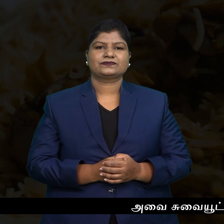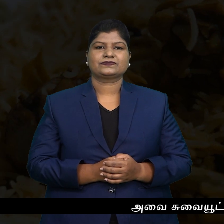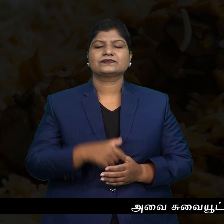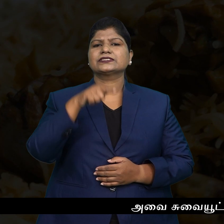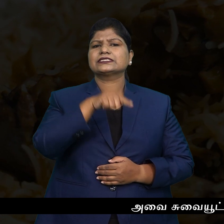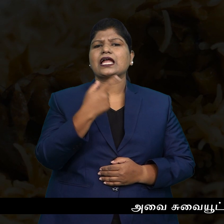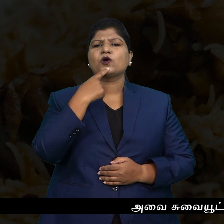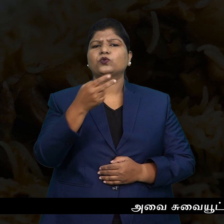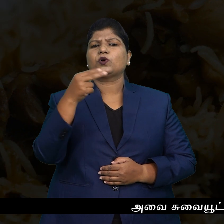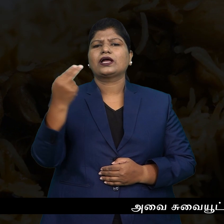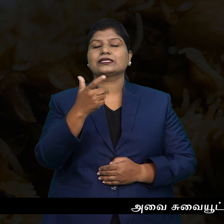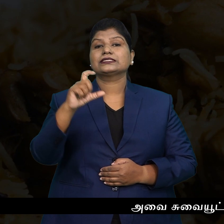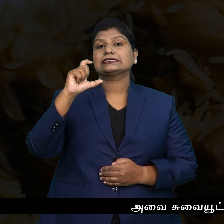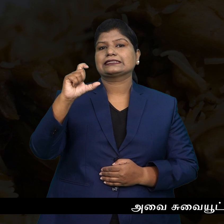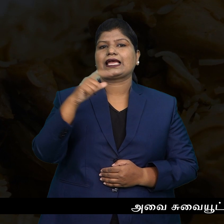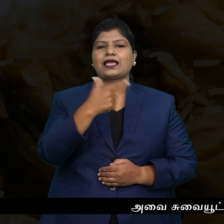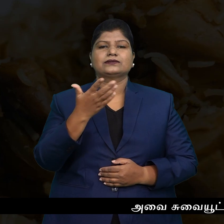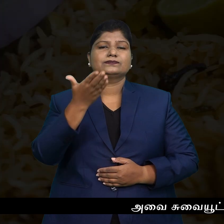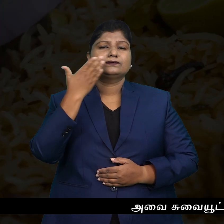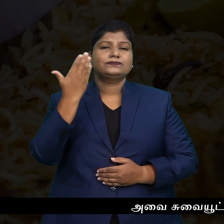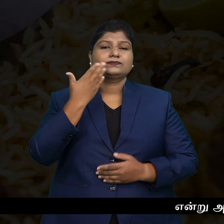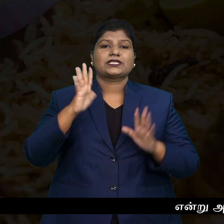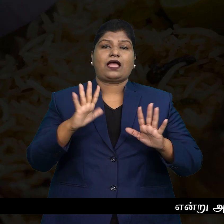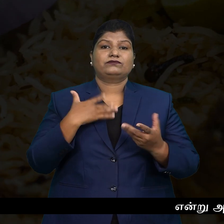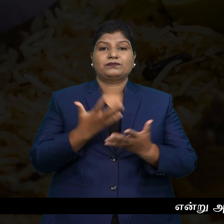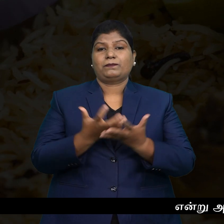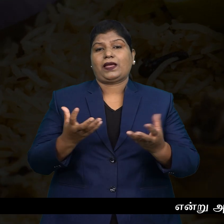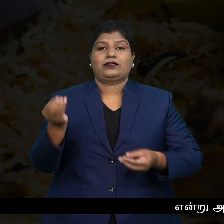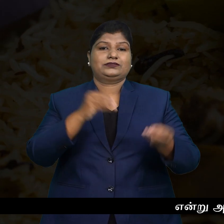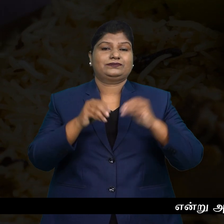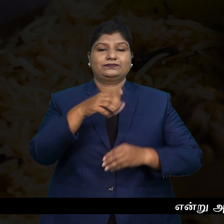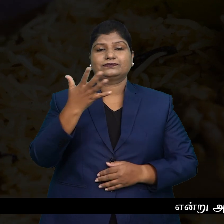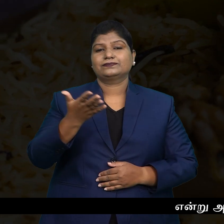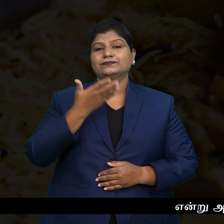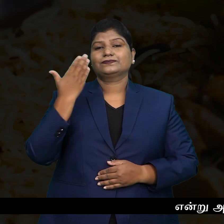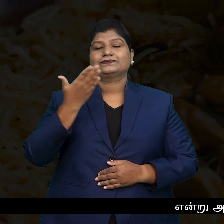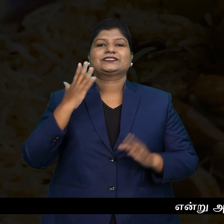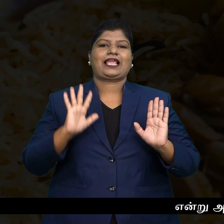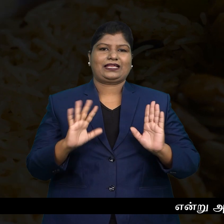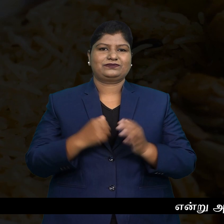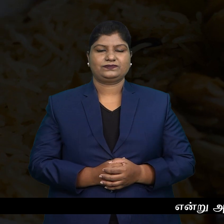அவை சுவையூட்டிகள், அதாவது நறுமணப் பொருள் என்று அழைக்கப்படுகின்றன.